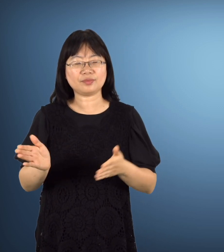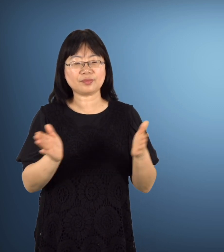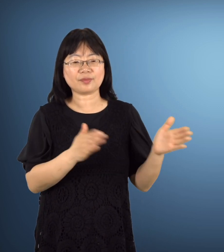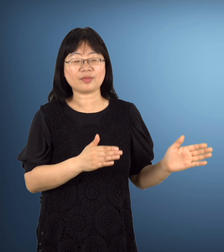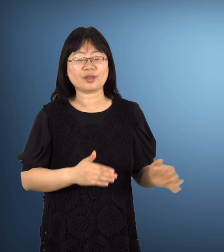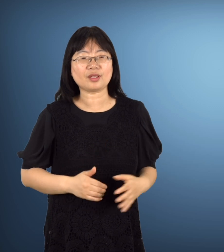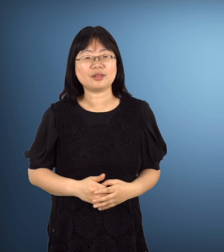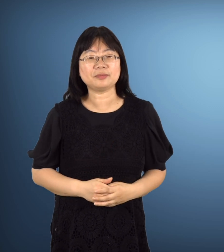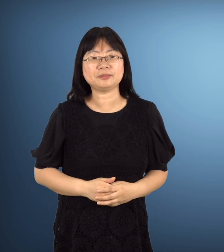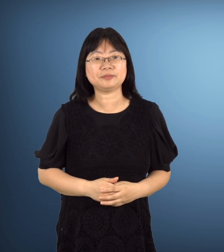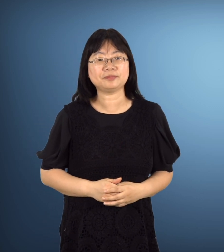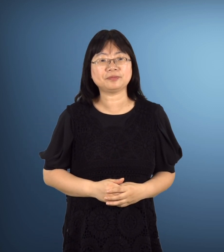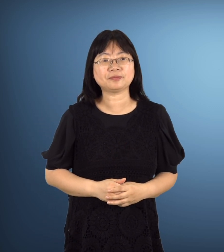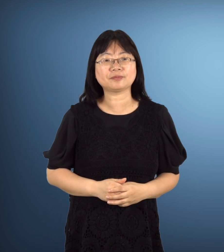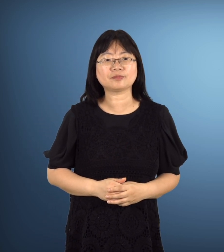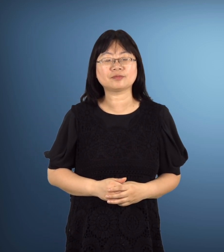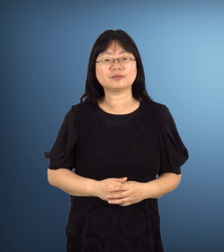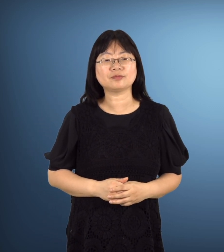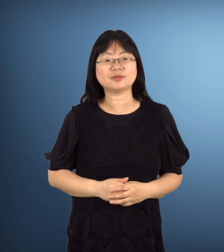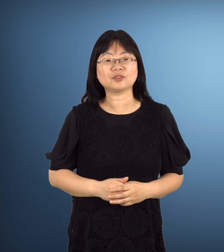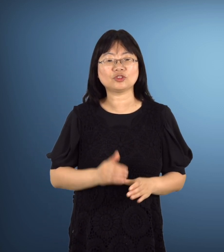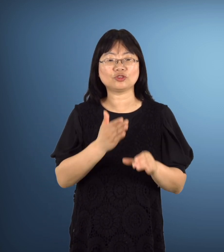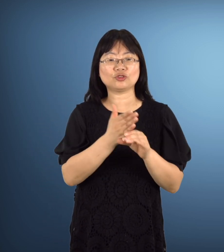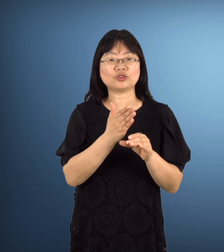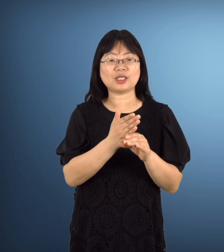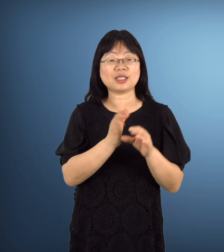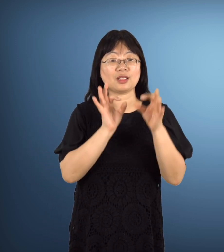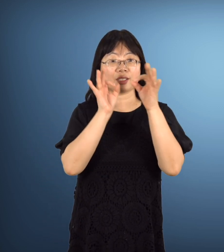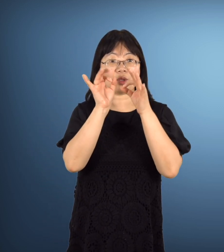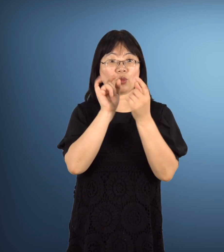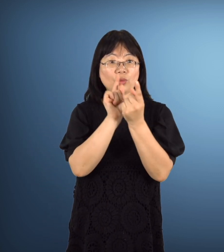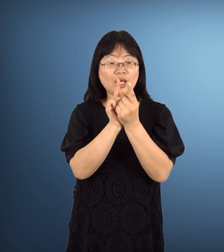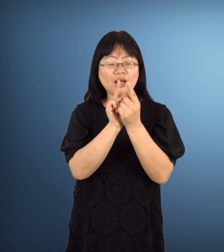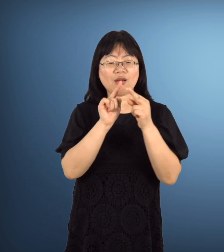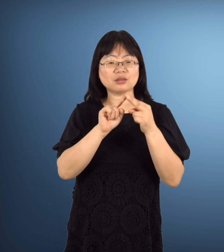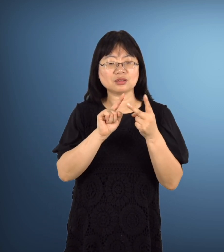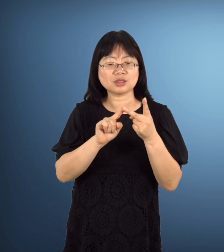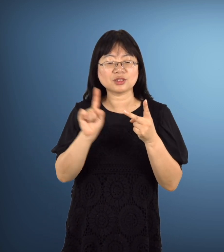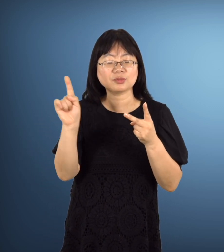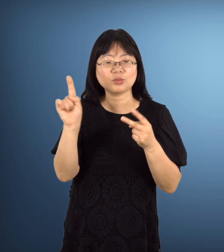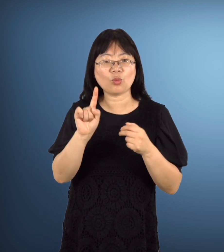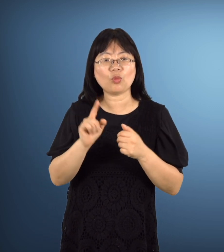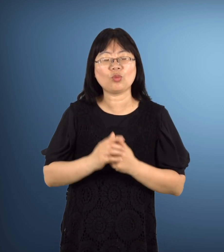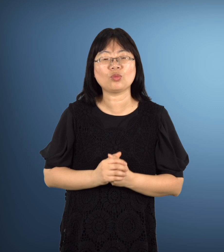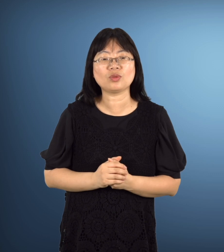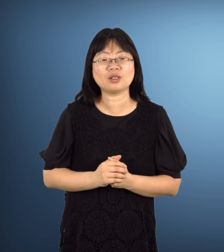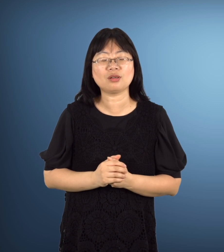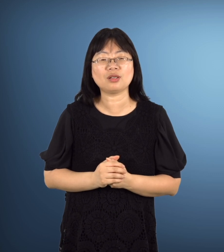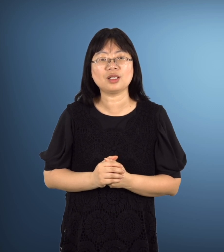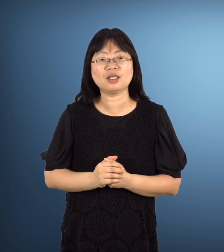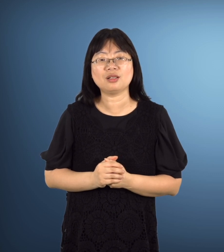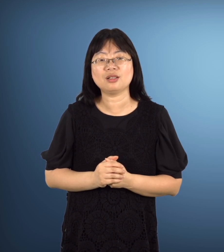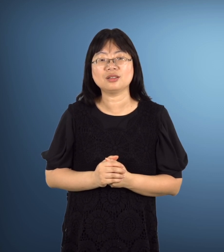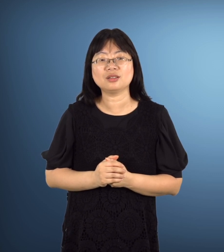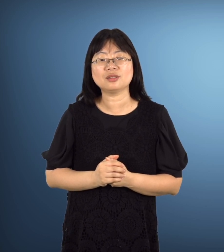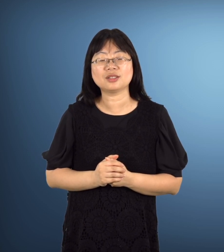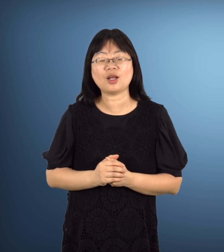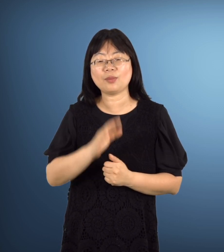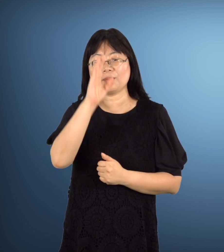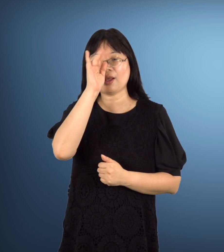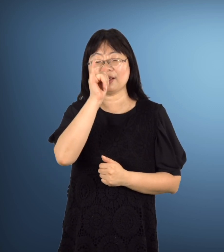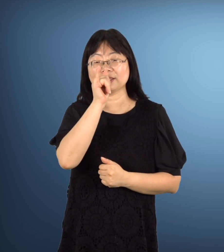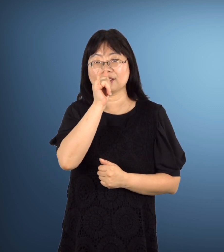그런데 어쨌건 중간에 사고를 겪었던 아니면 이렇게